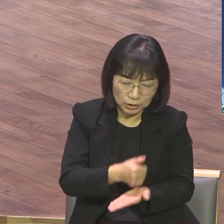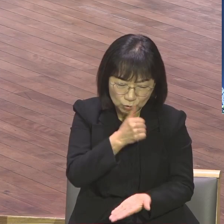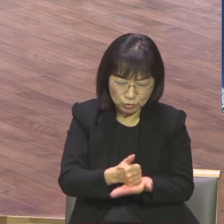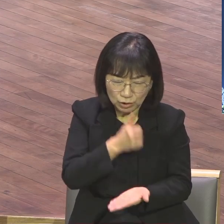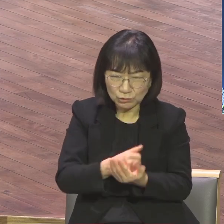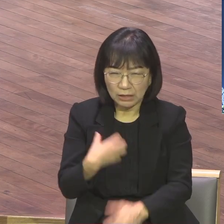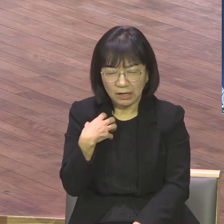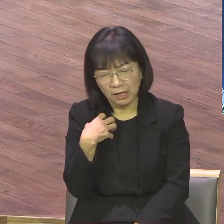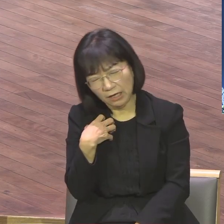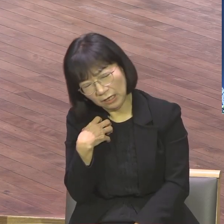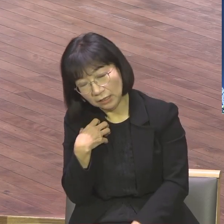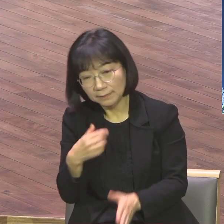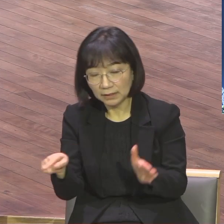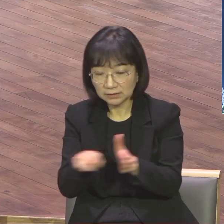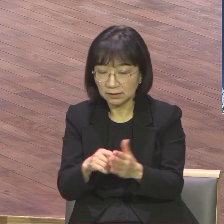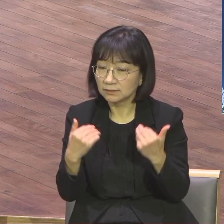자란다니까요.